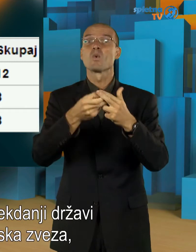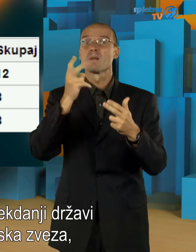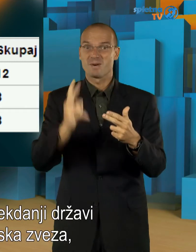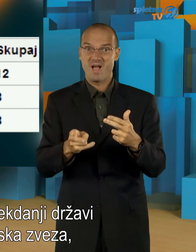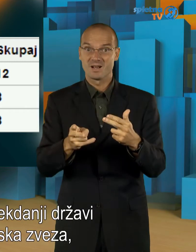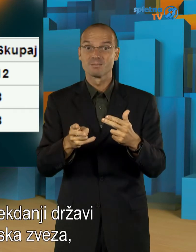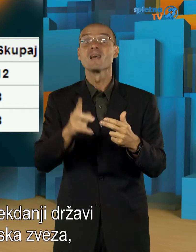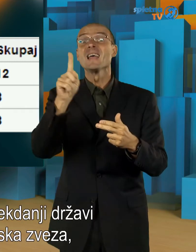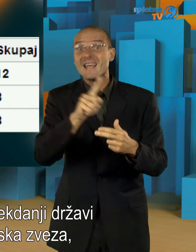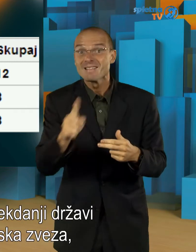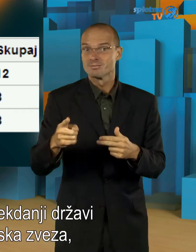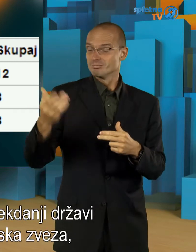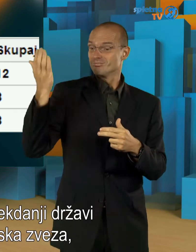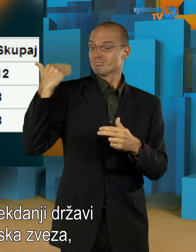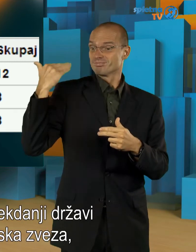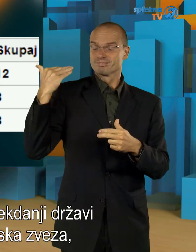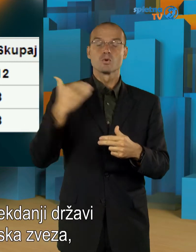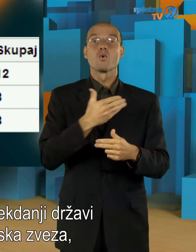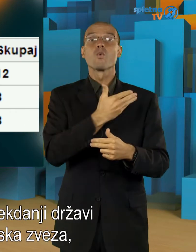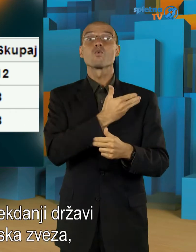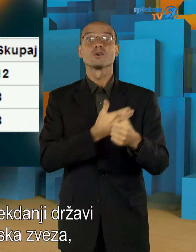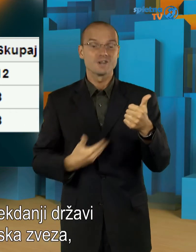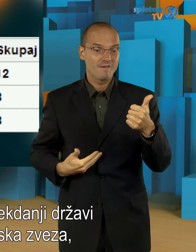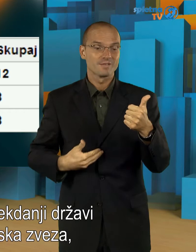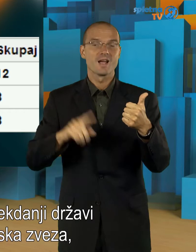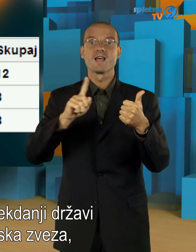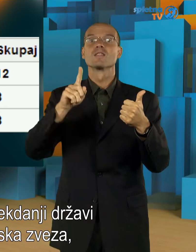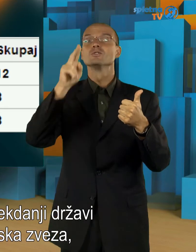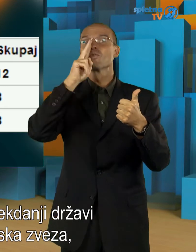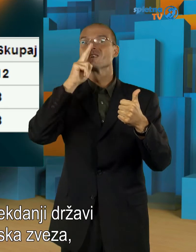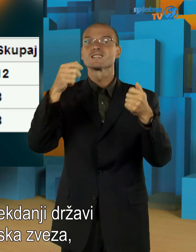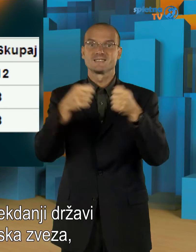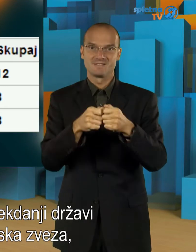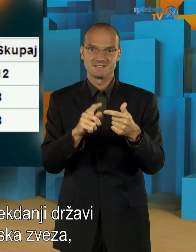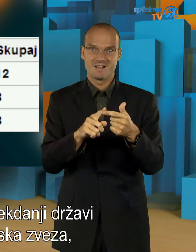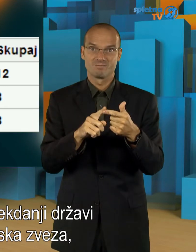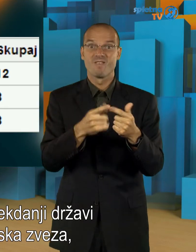in Sovjetska zveza, vsaka od njih je osvojila 3 naslove.